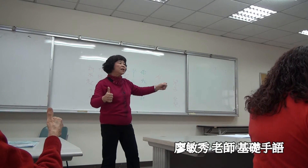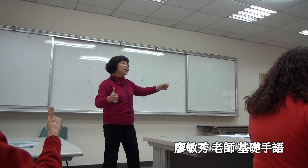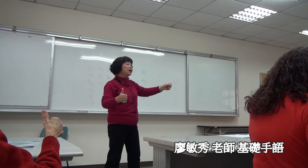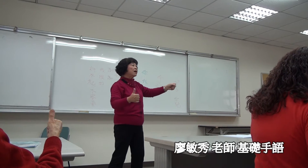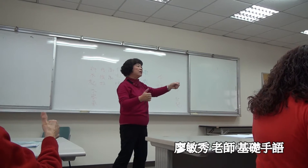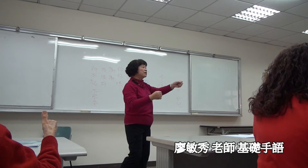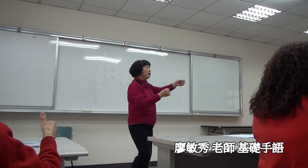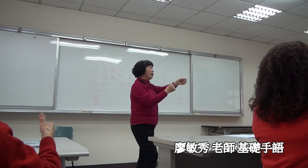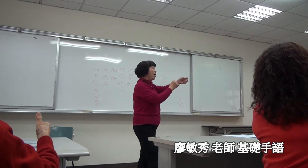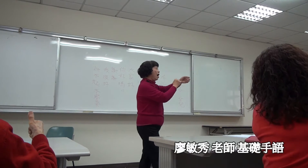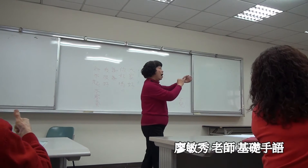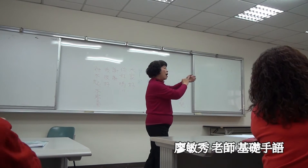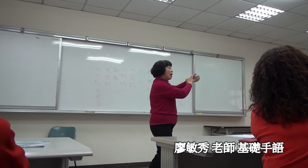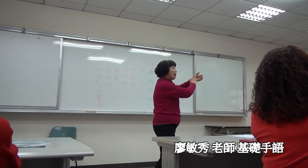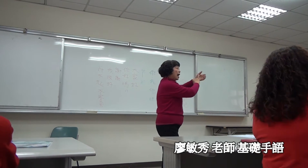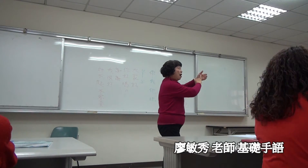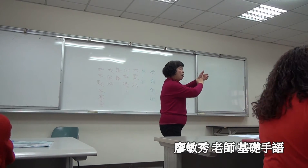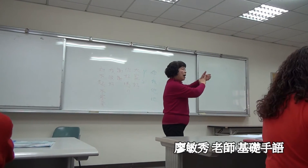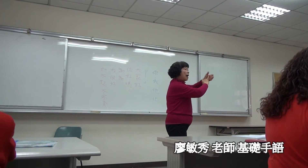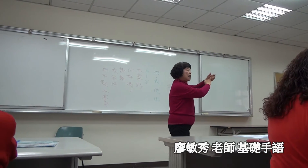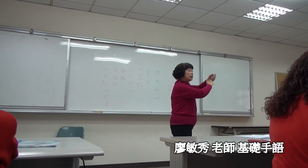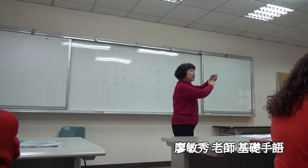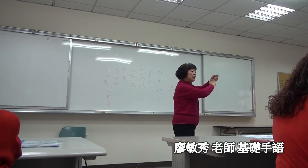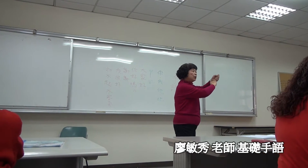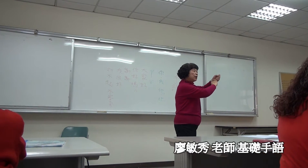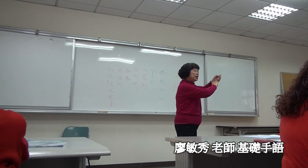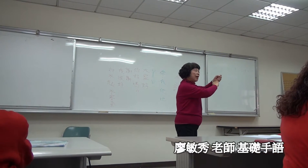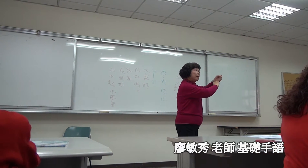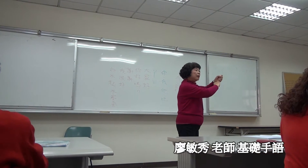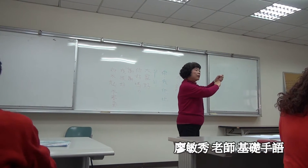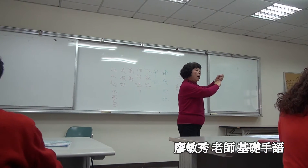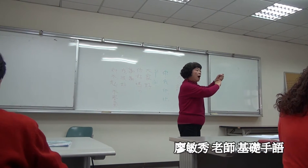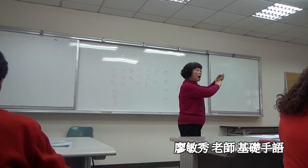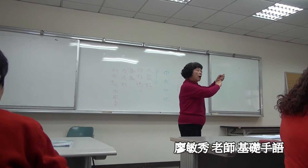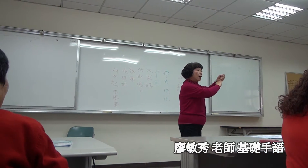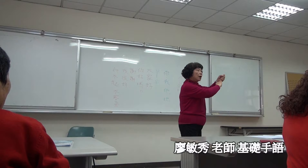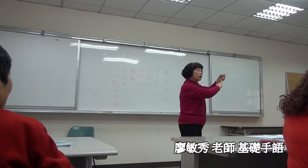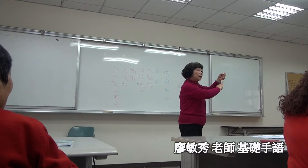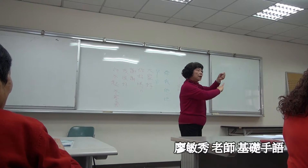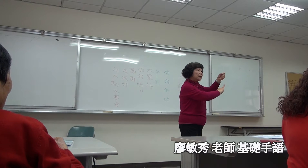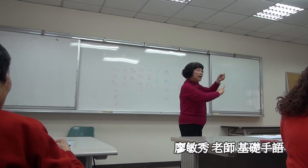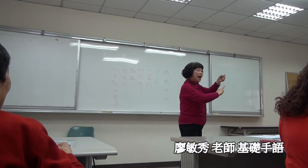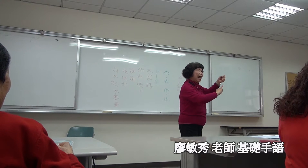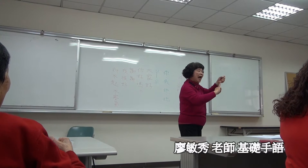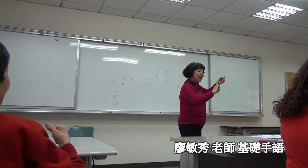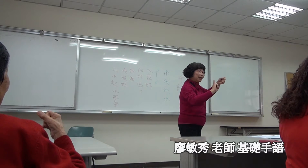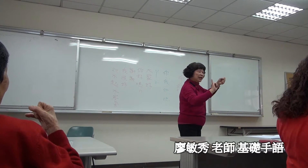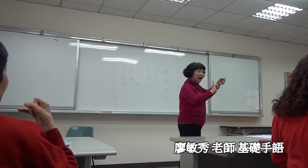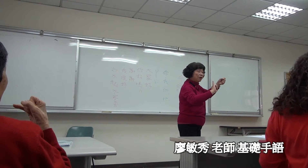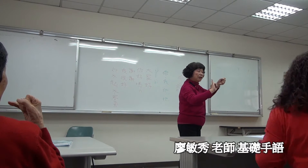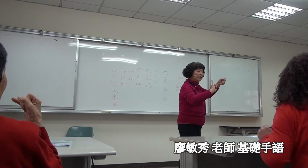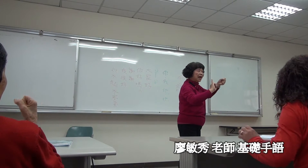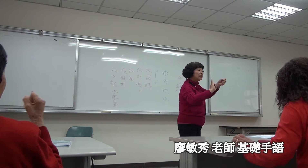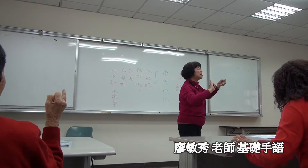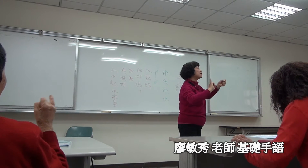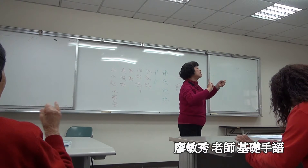是儿子哦哈。然后呢，这个女生啊下来摇一下，这个是